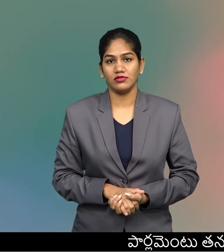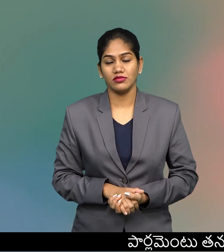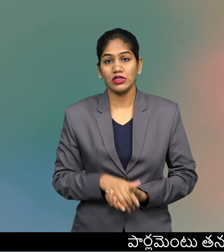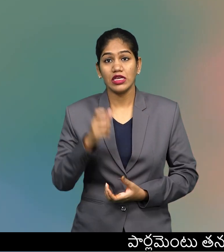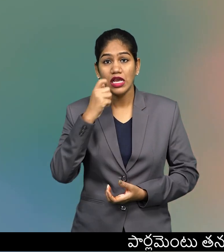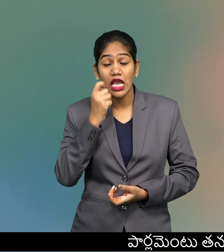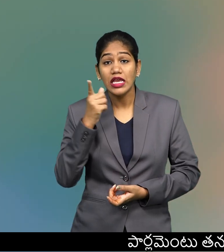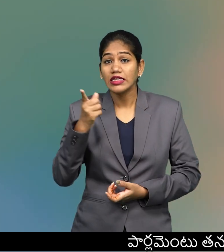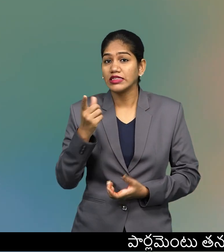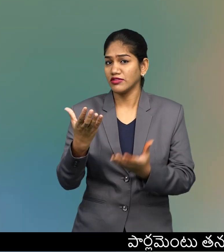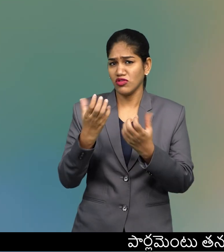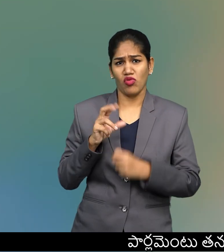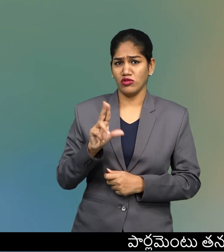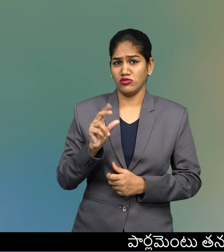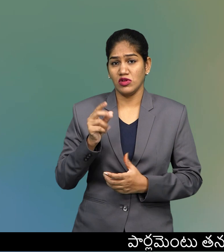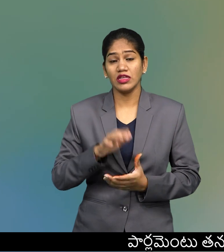పార్లమెంట్ తనను ప్రశ్నించకూడదన్నారు.